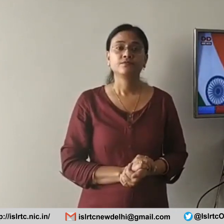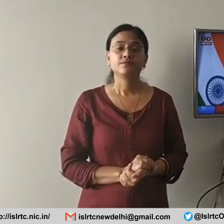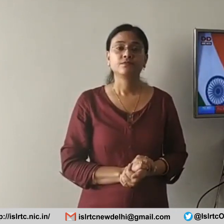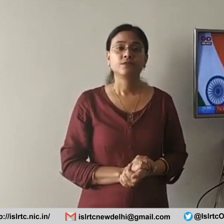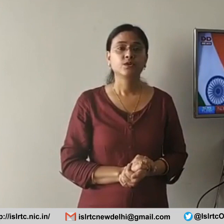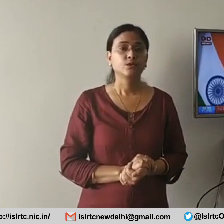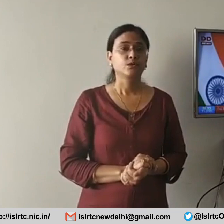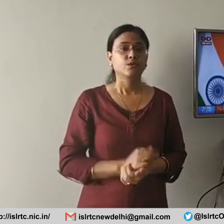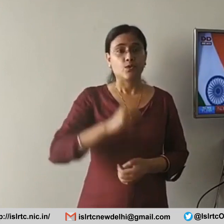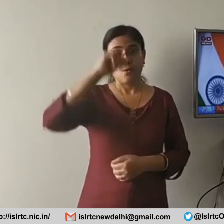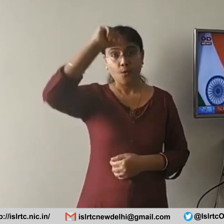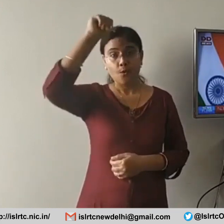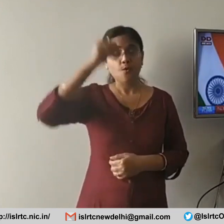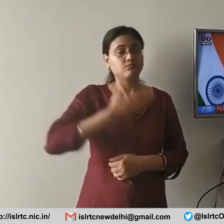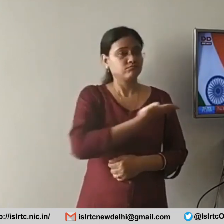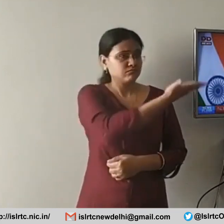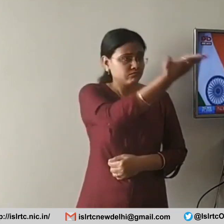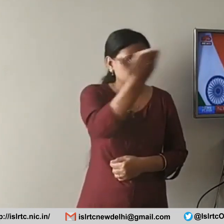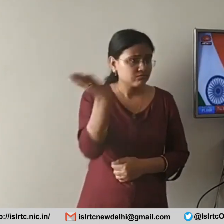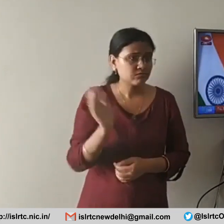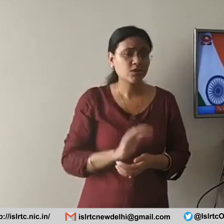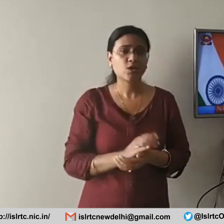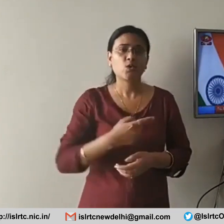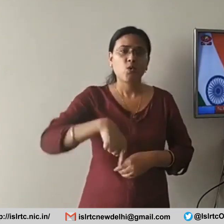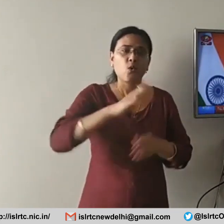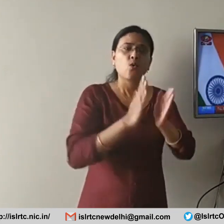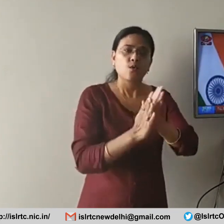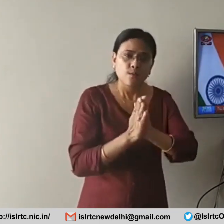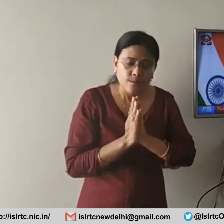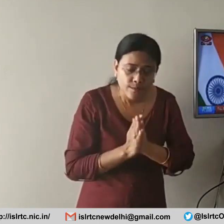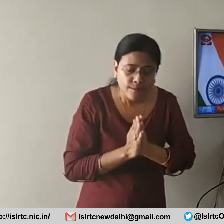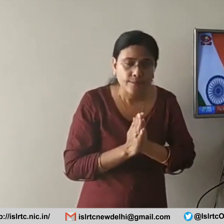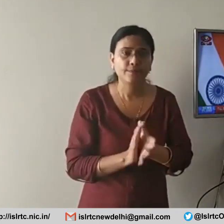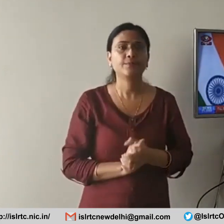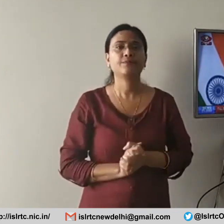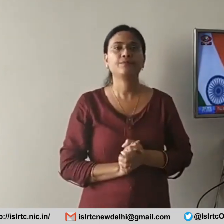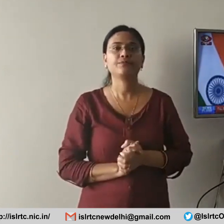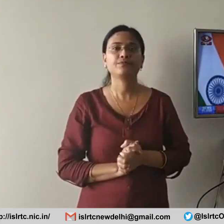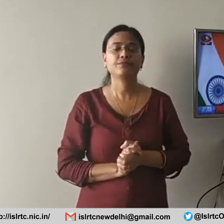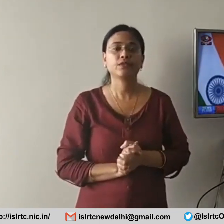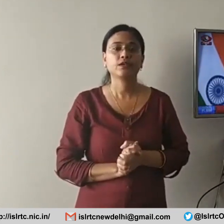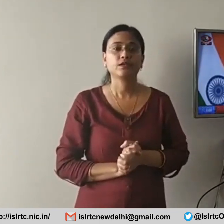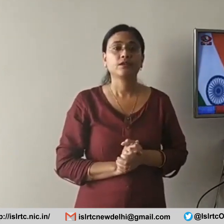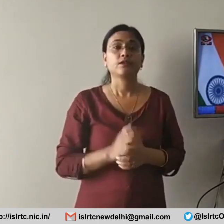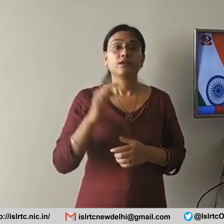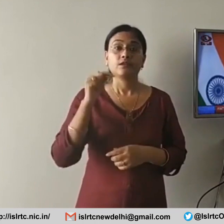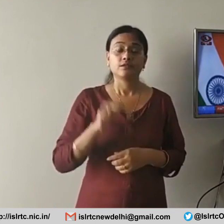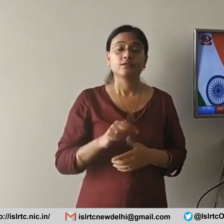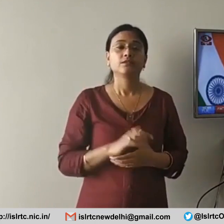सभी देशवासियों से ये प्रार्थना है कि अब